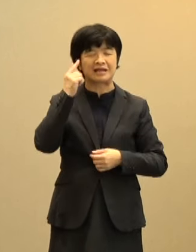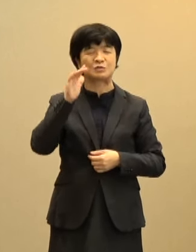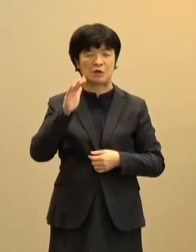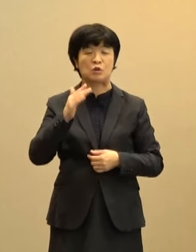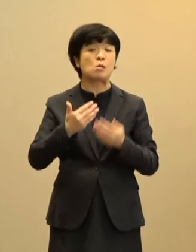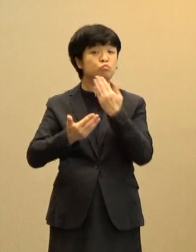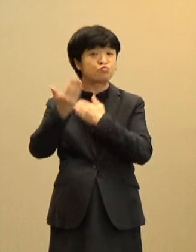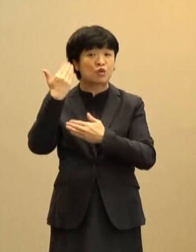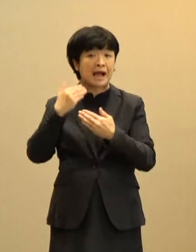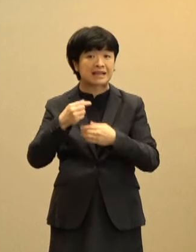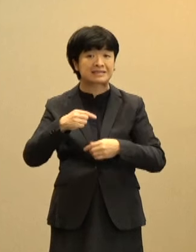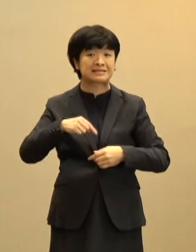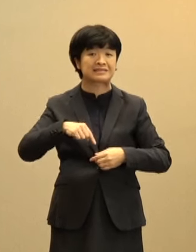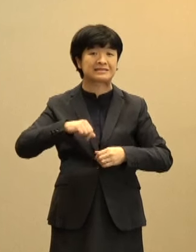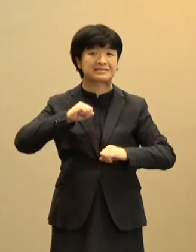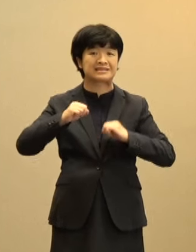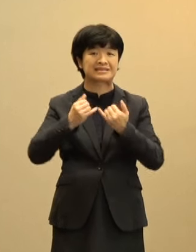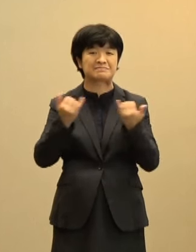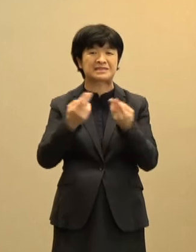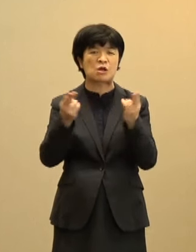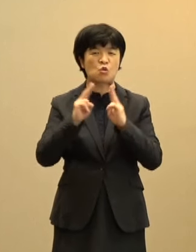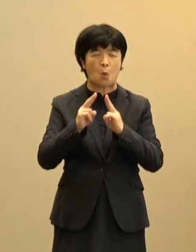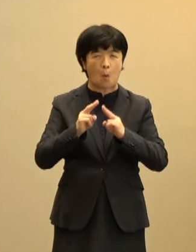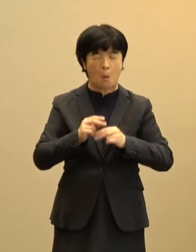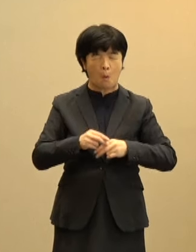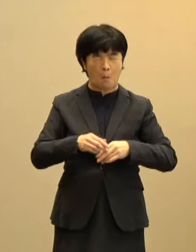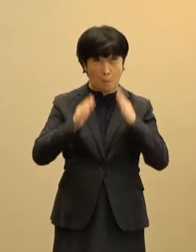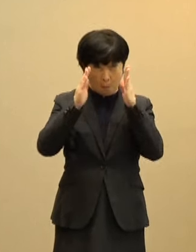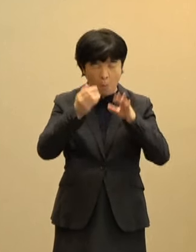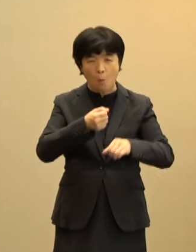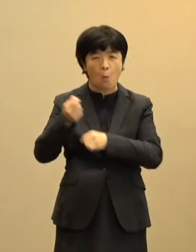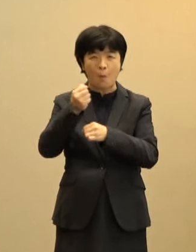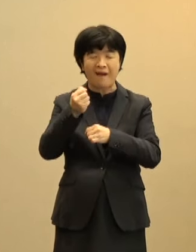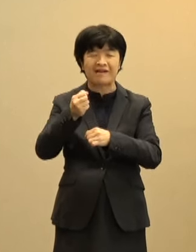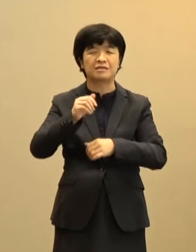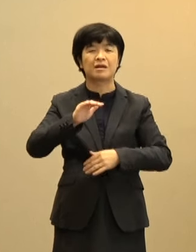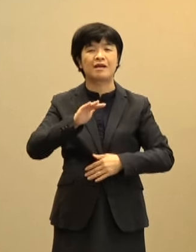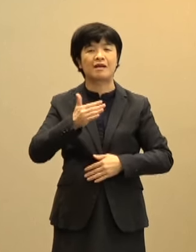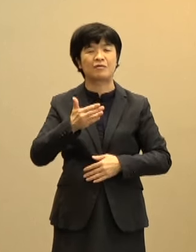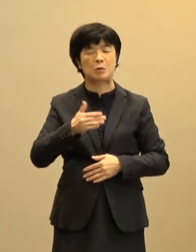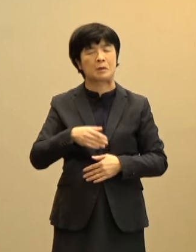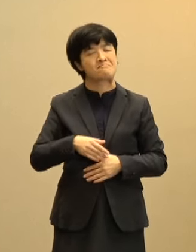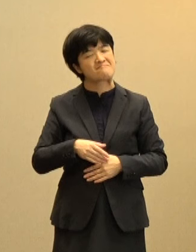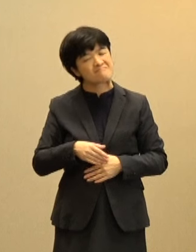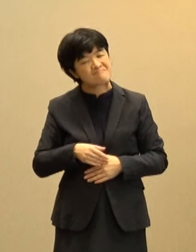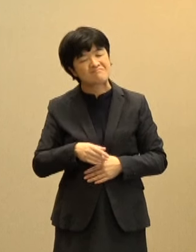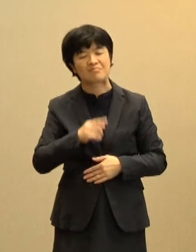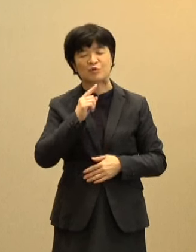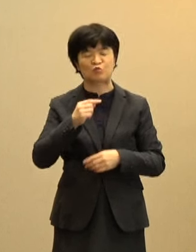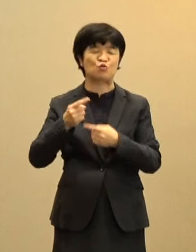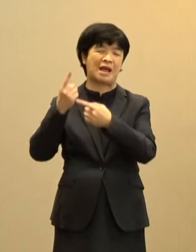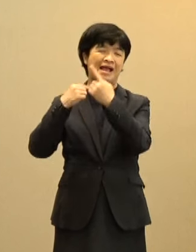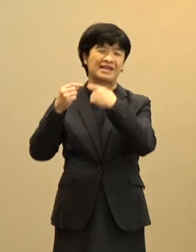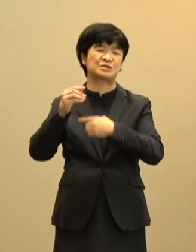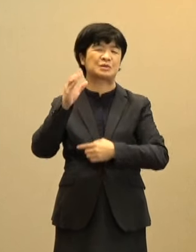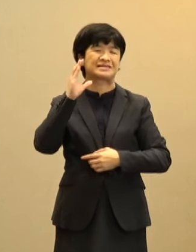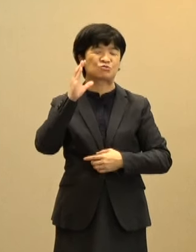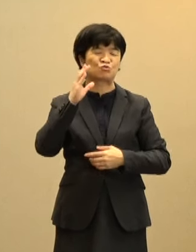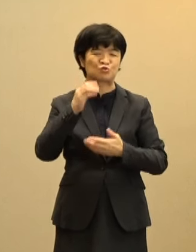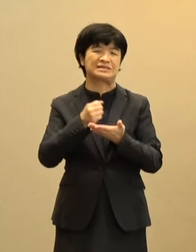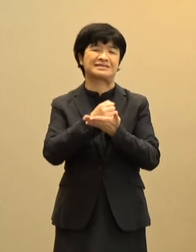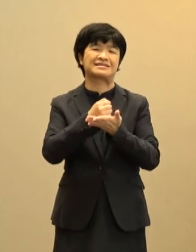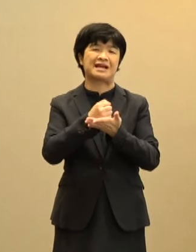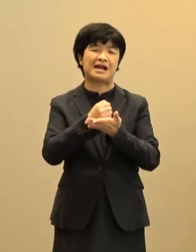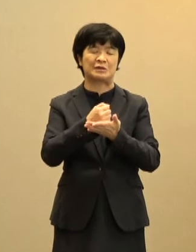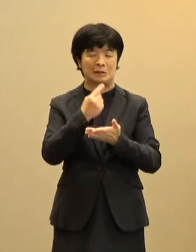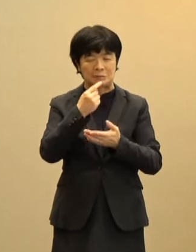、そうしたこう立場の方々であったとしてもですね、そういうお話を伺う機会というのはどうしても増えてきているなという実